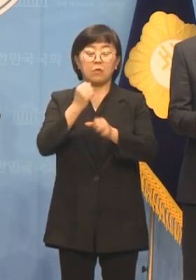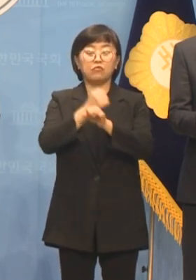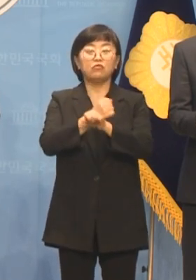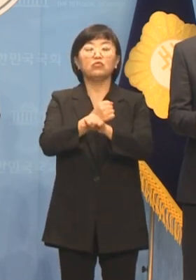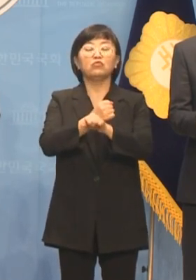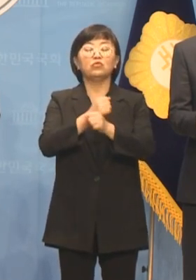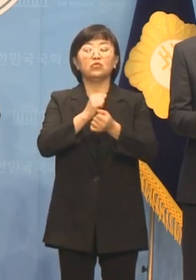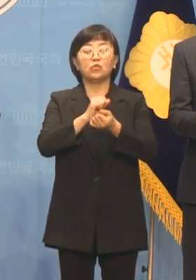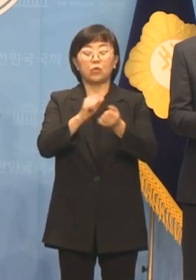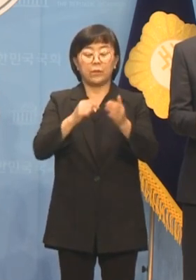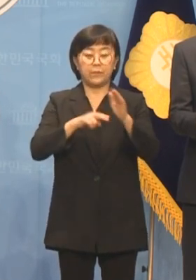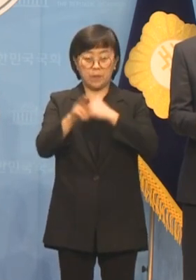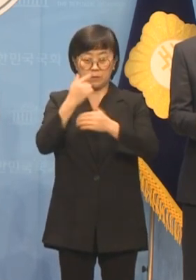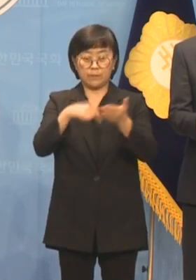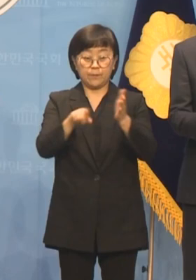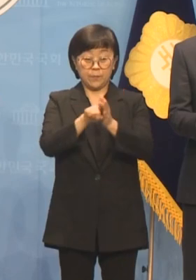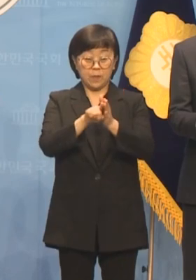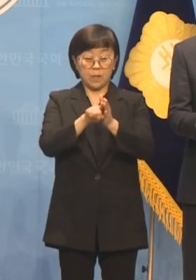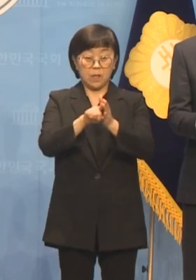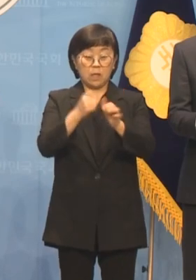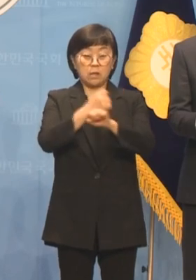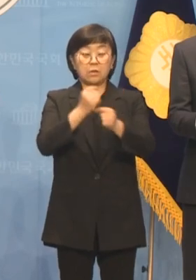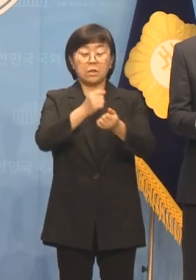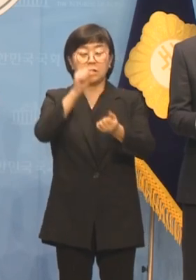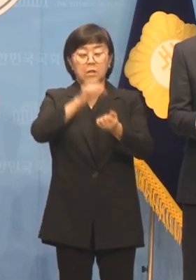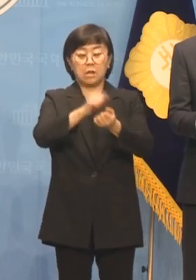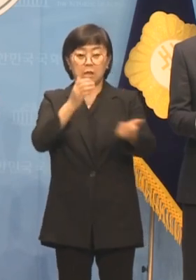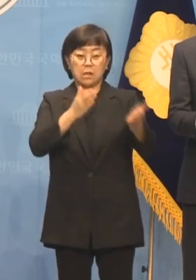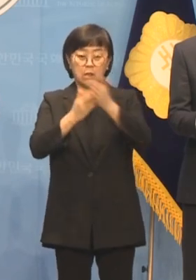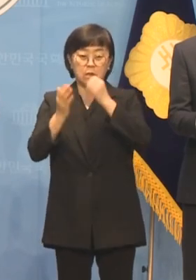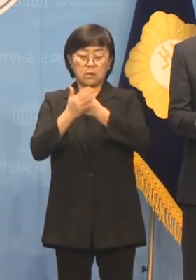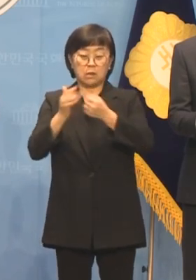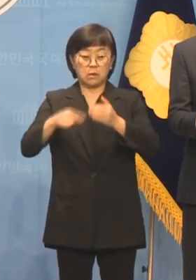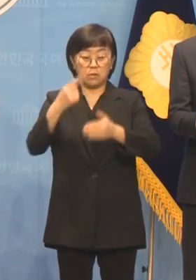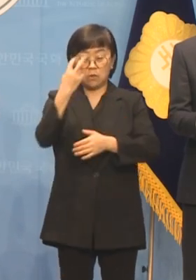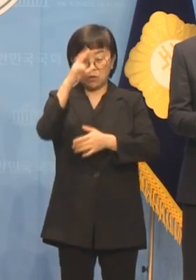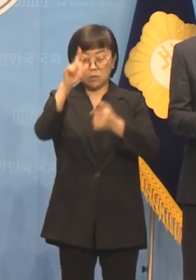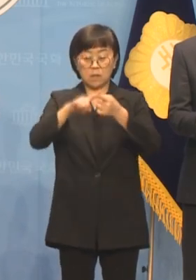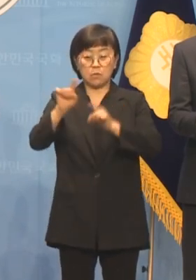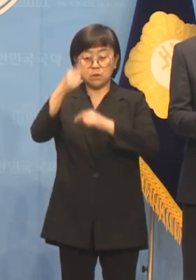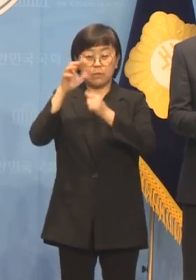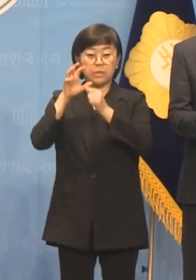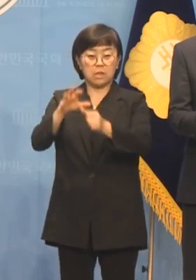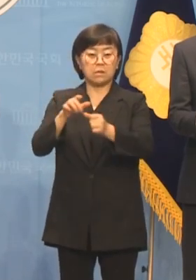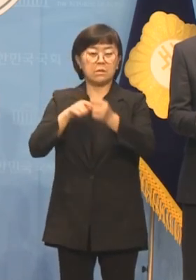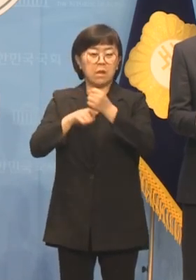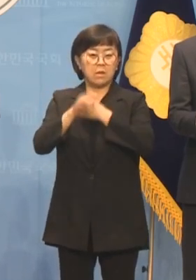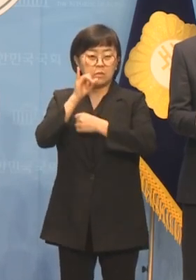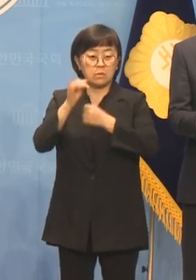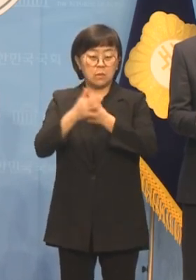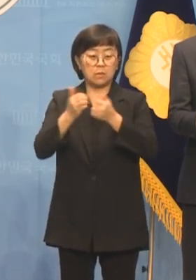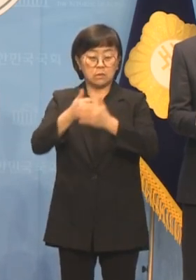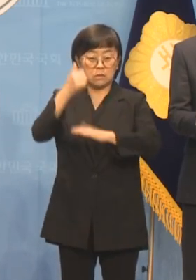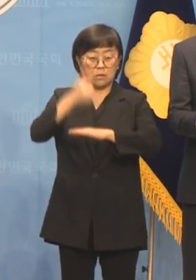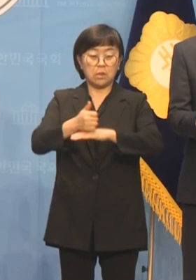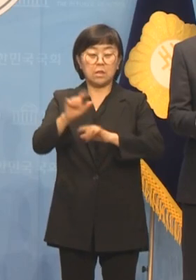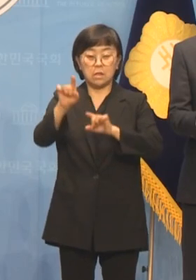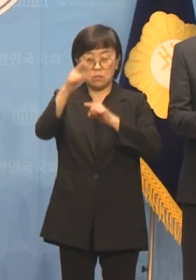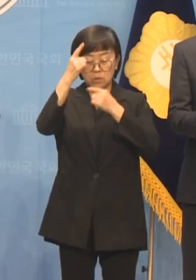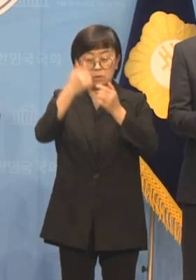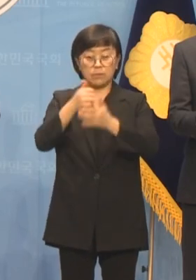것이다. 구속영장이 기각된 이후 검찰은 이모 씨에 대한 압박 수사를 계속하였고 그 결과 이모